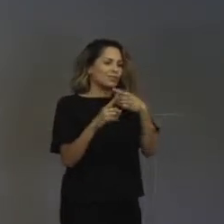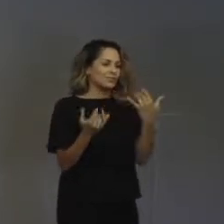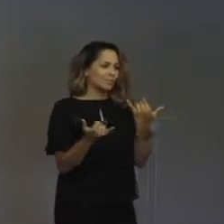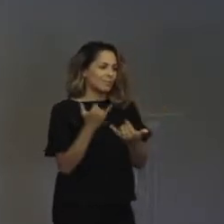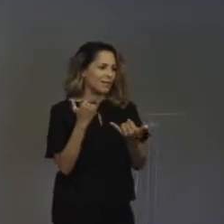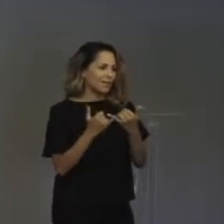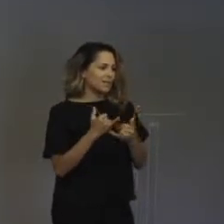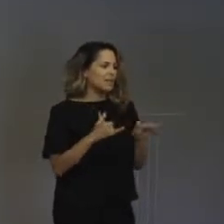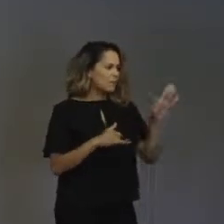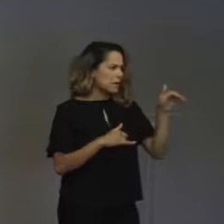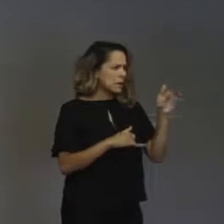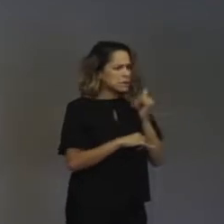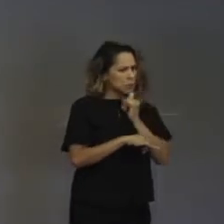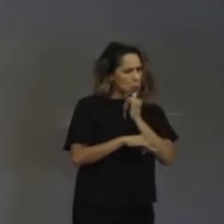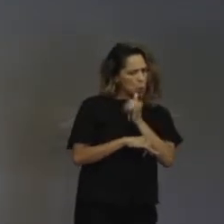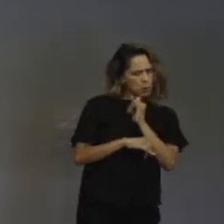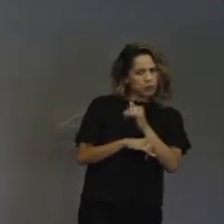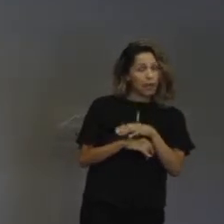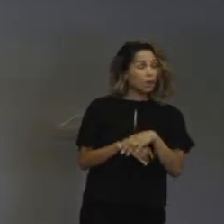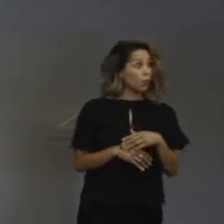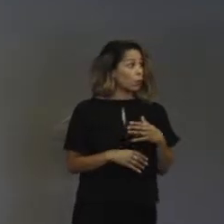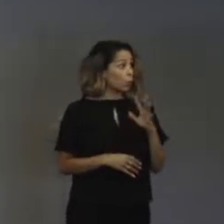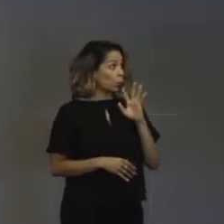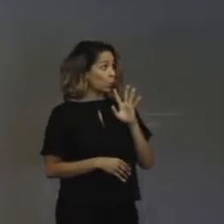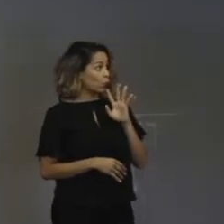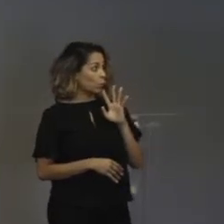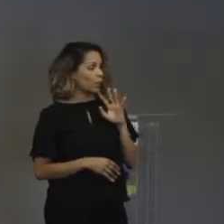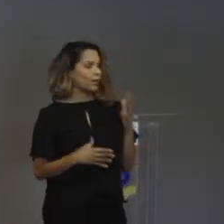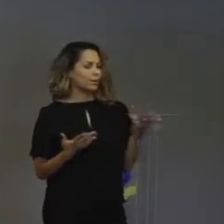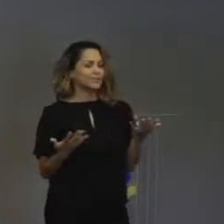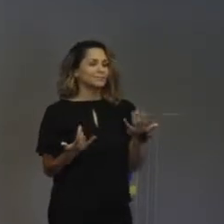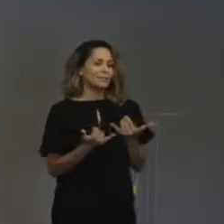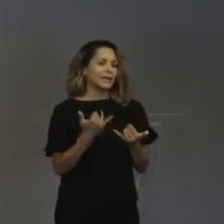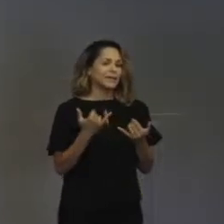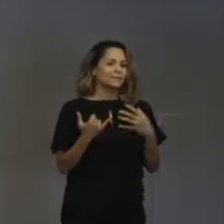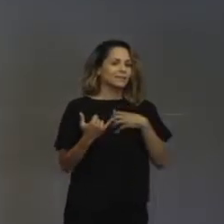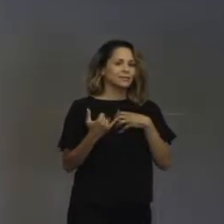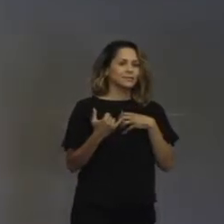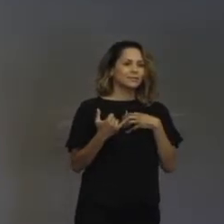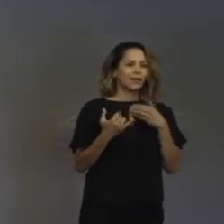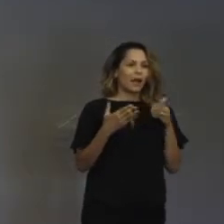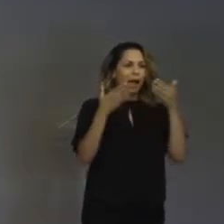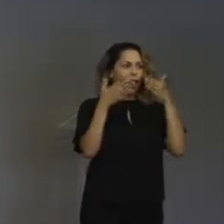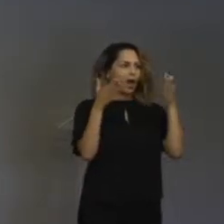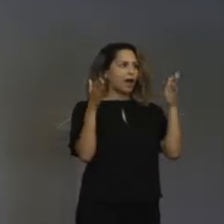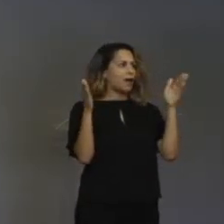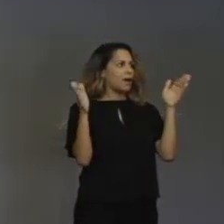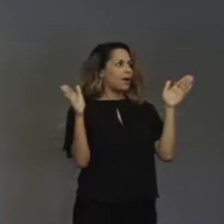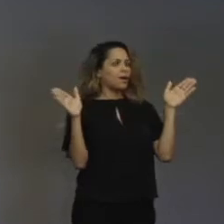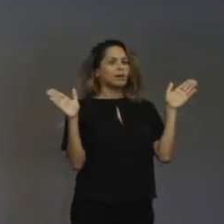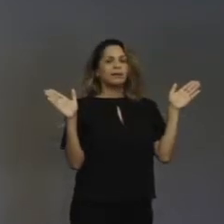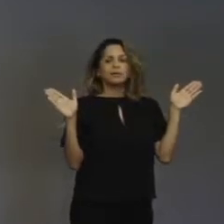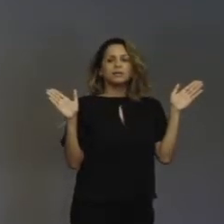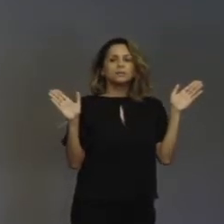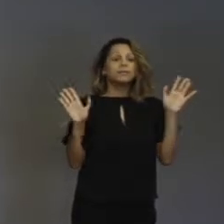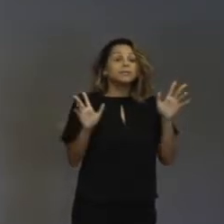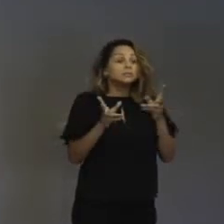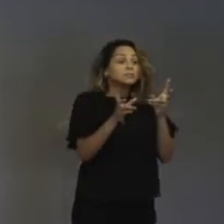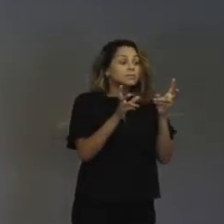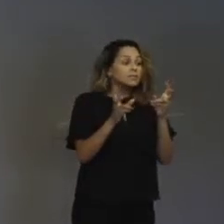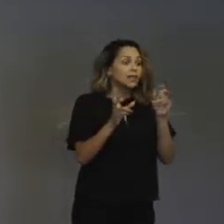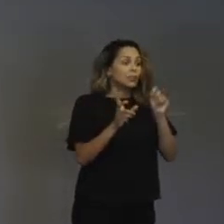cá, eu te conto como é que funciona. Ai, que legal, né? E a gente se sente com o horizonte expandido, porque a gente começa a perceber que a cidade é muito